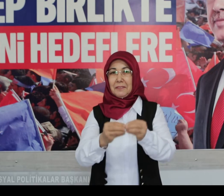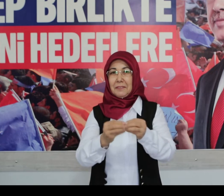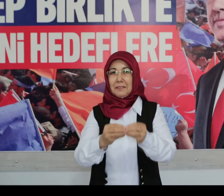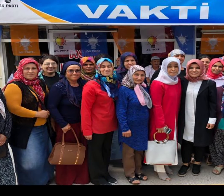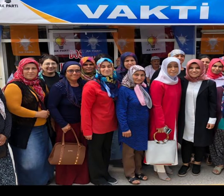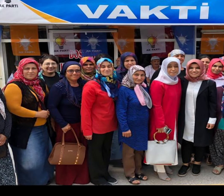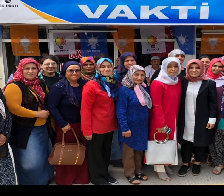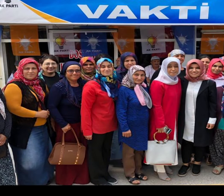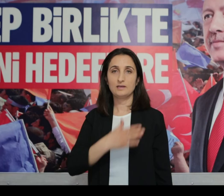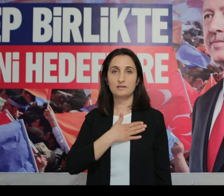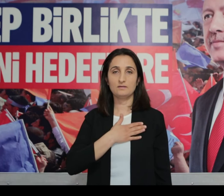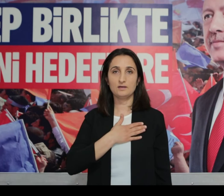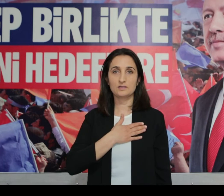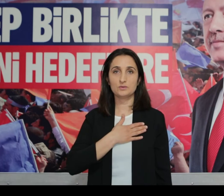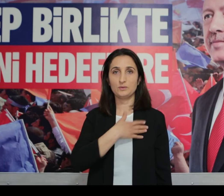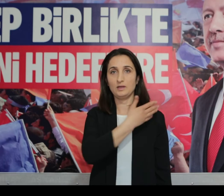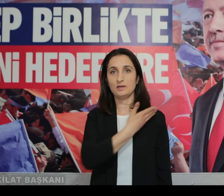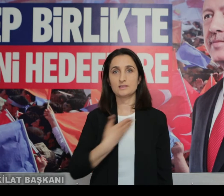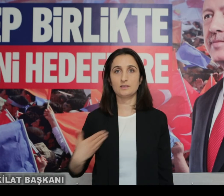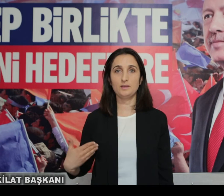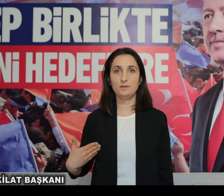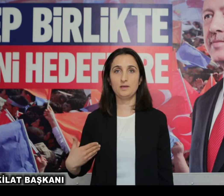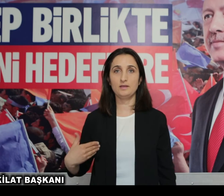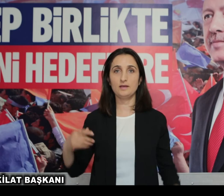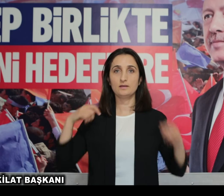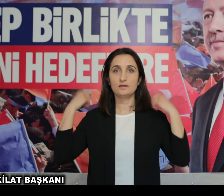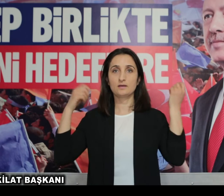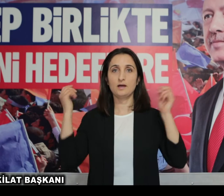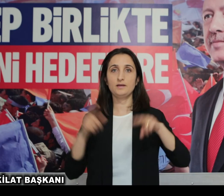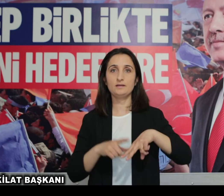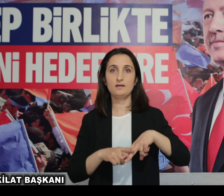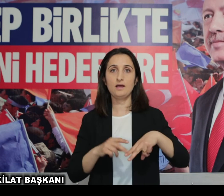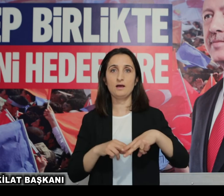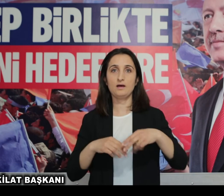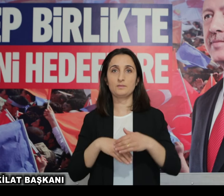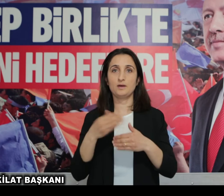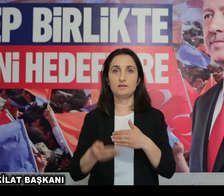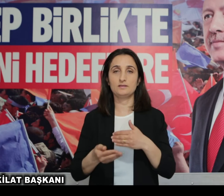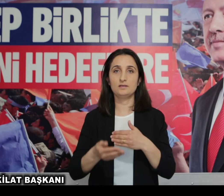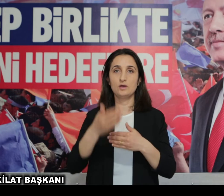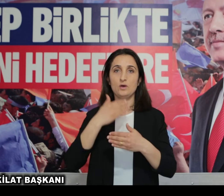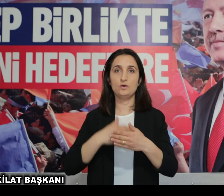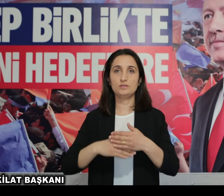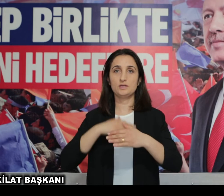dertli. Tevazuyla samimiyet, gayret ve AK Parti. Önce